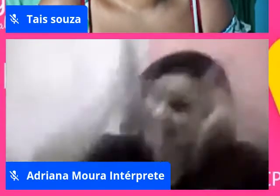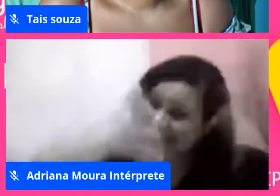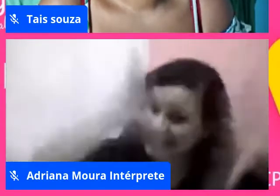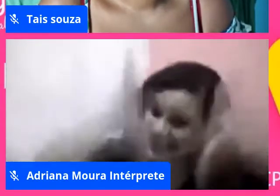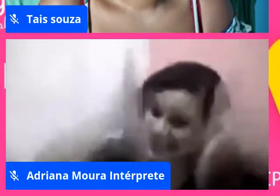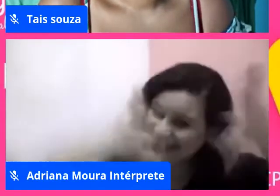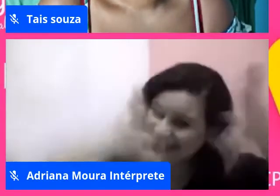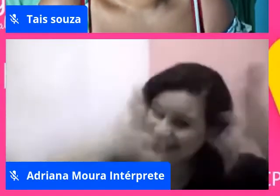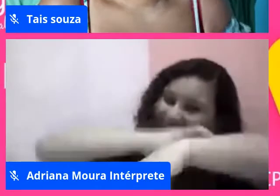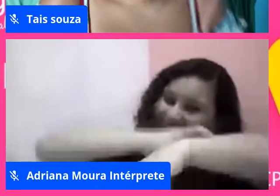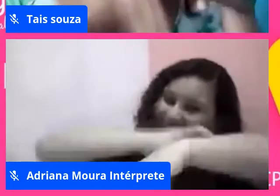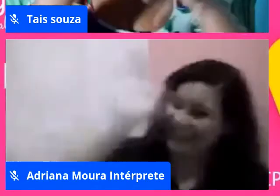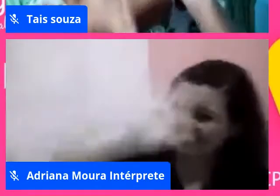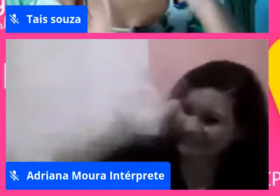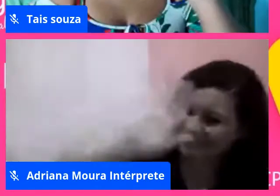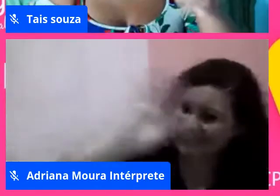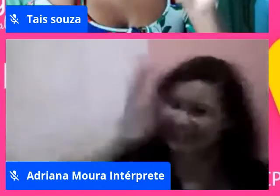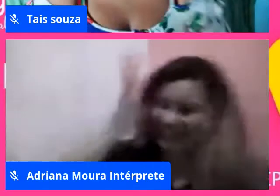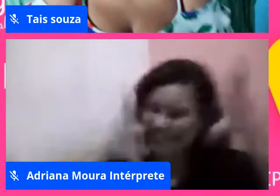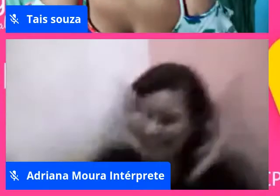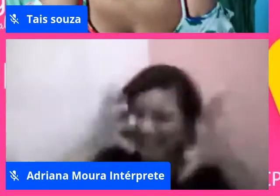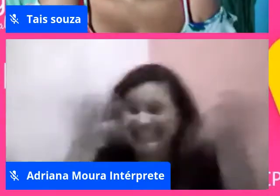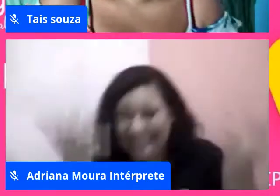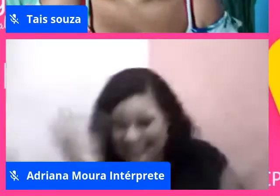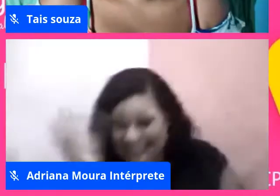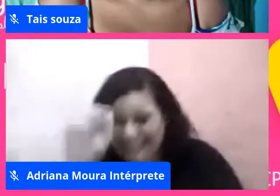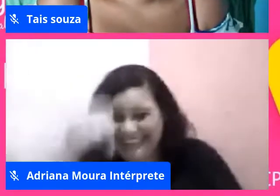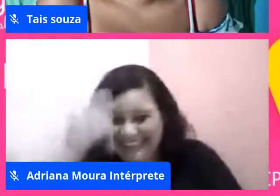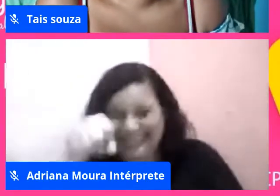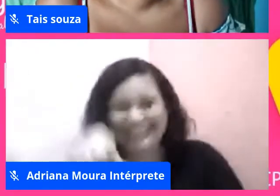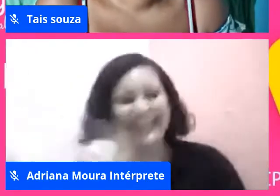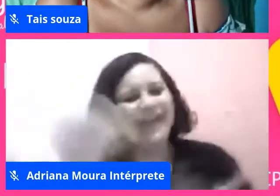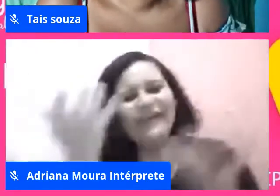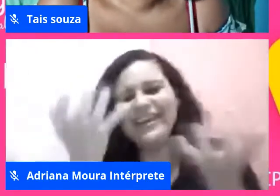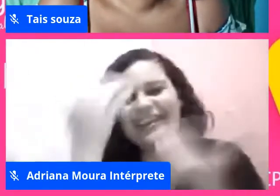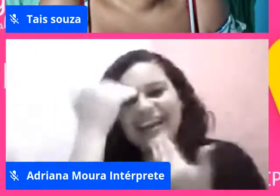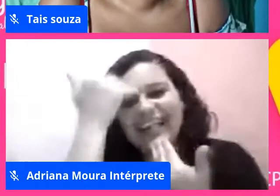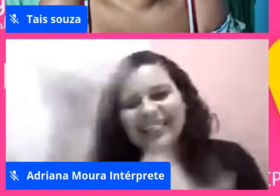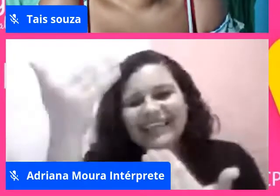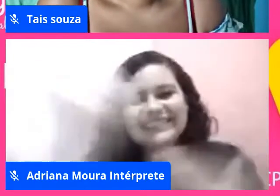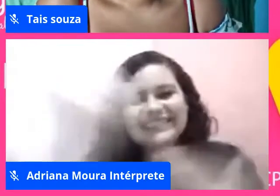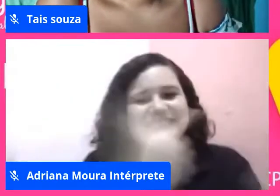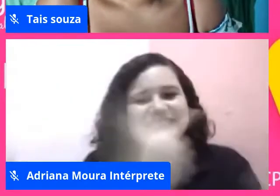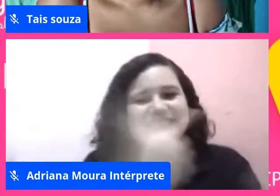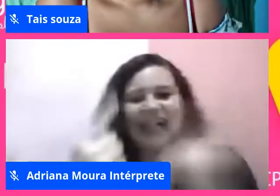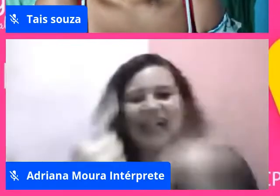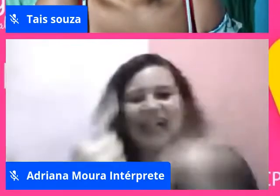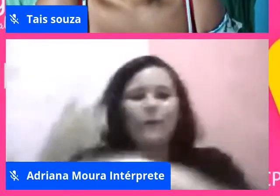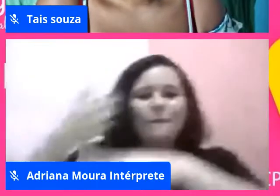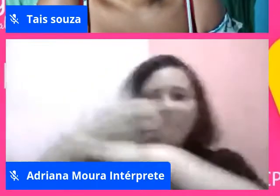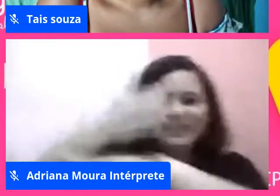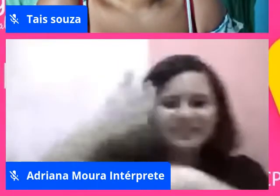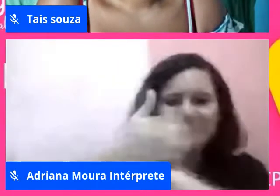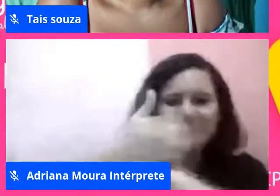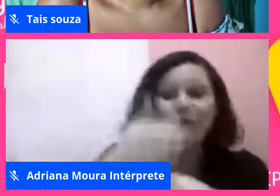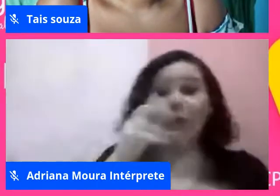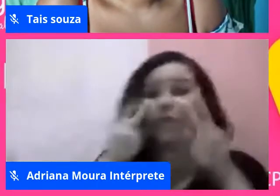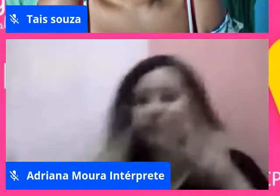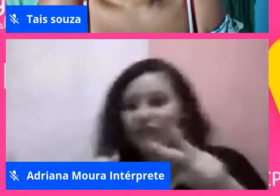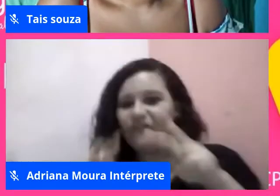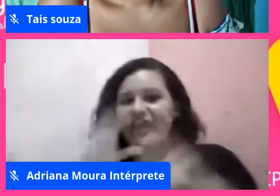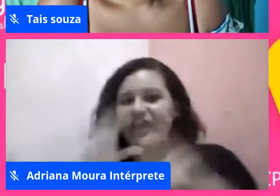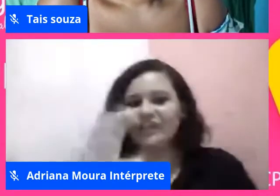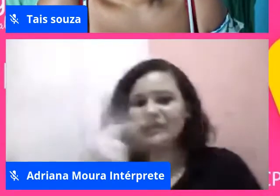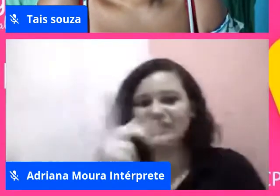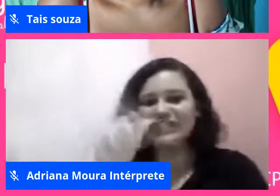tchau. Mas eu queria muito agradecer, pessoal, todo mundo que participou, né? Eu estou vendo algumas comentários no chat aqui, né? Todo mundo muito